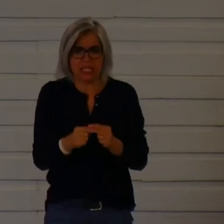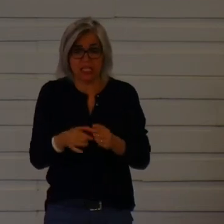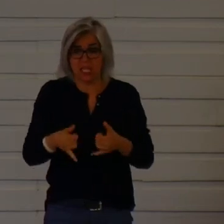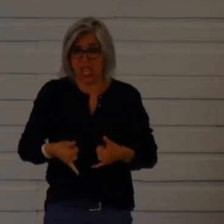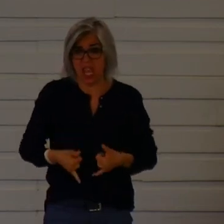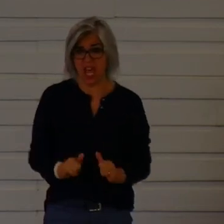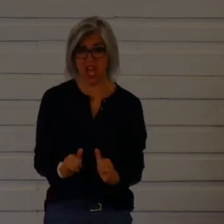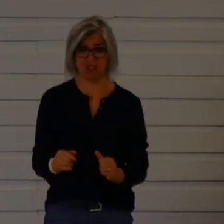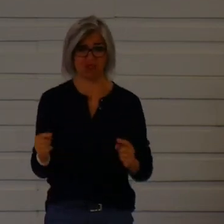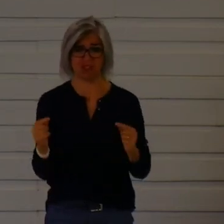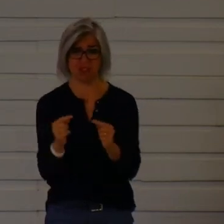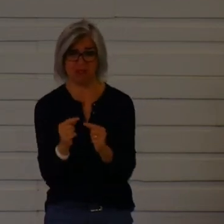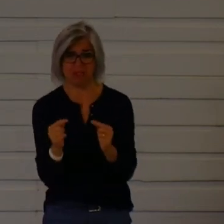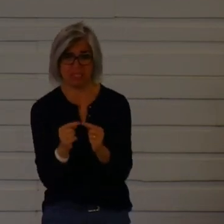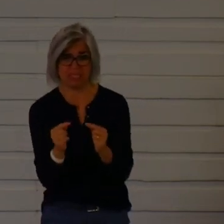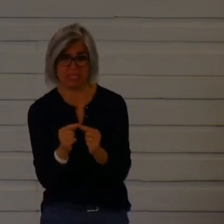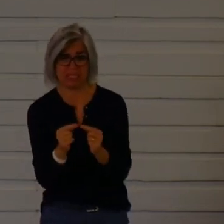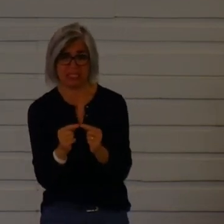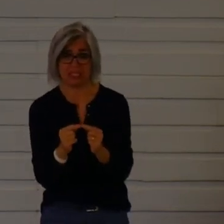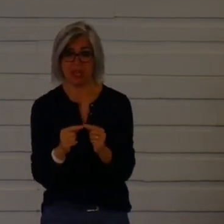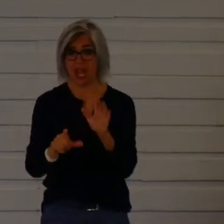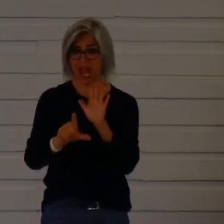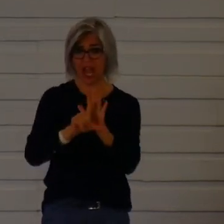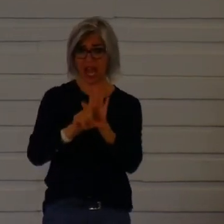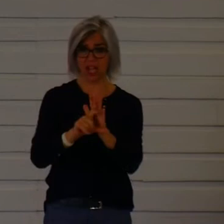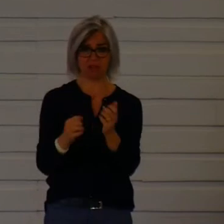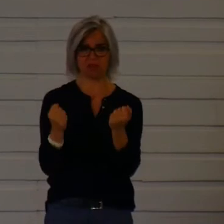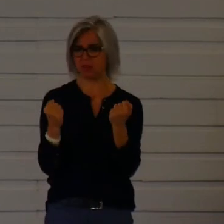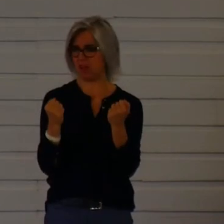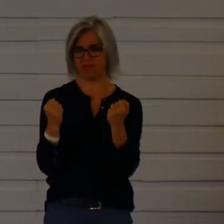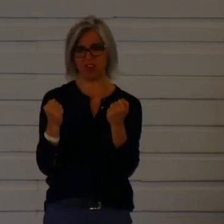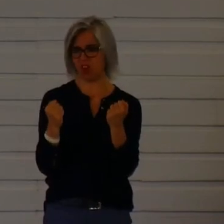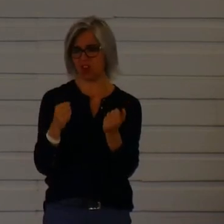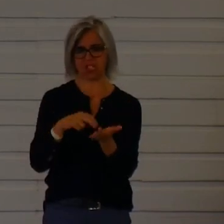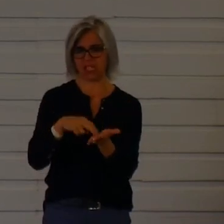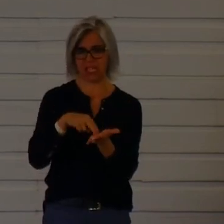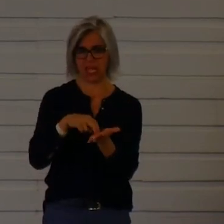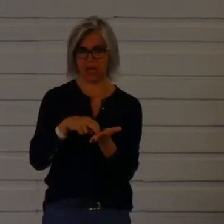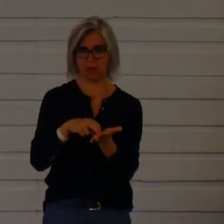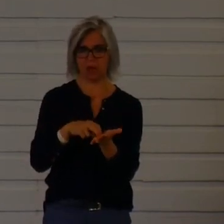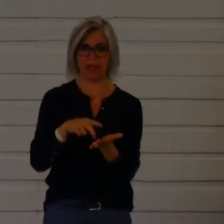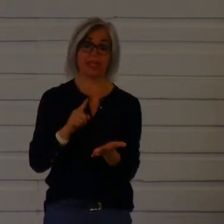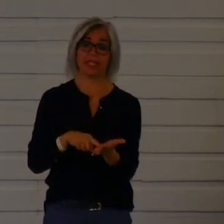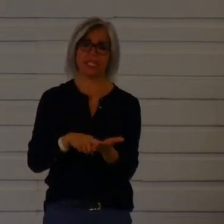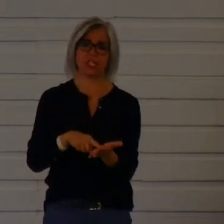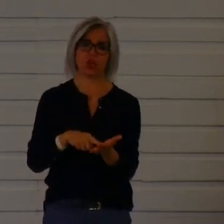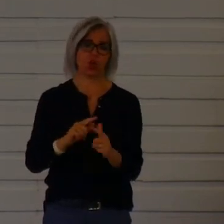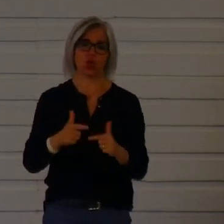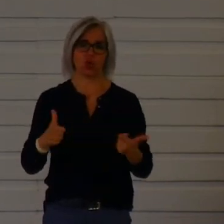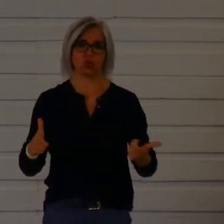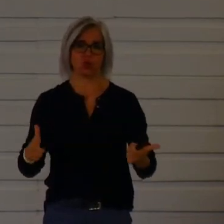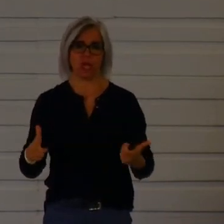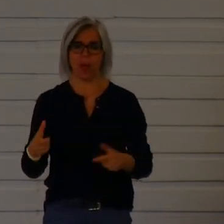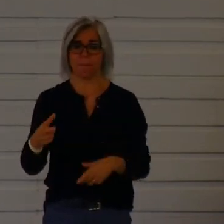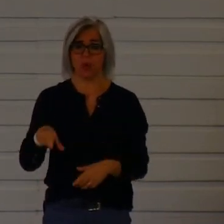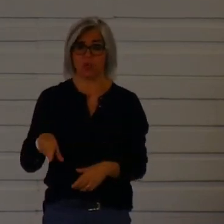discordia. Perciò la legge è senza forza e il diritto non si fa strada, perché l'empio raggira